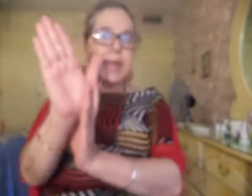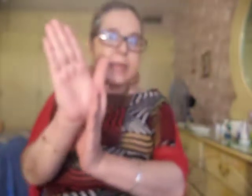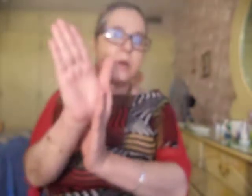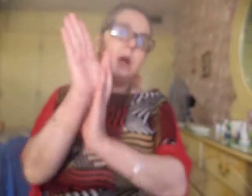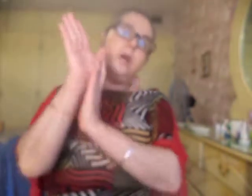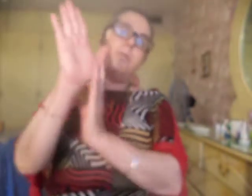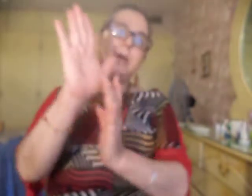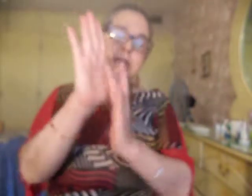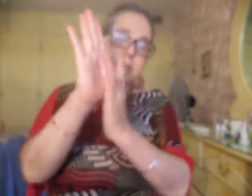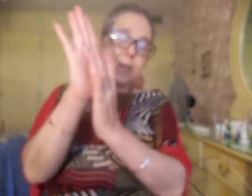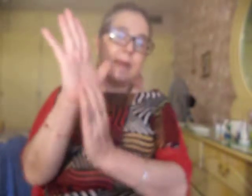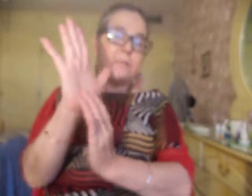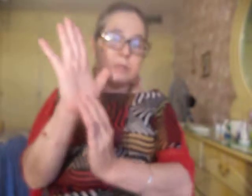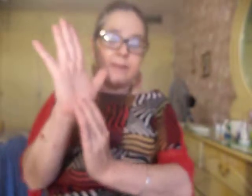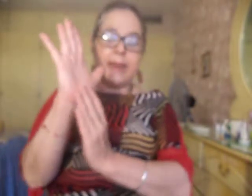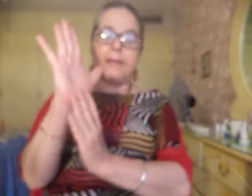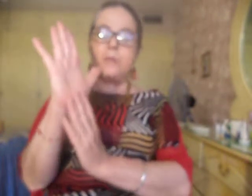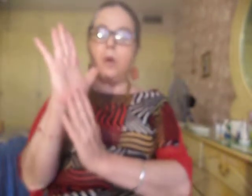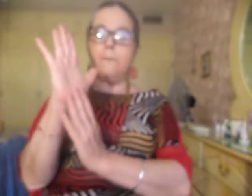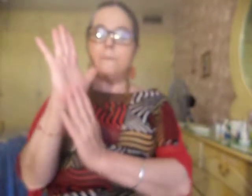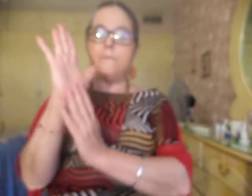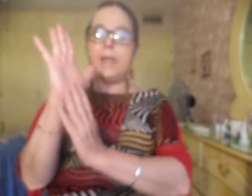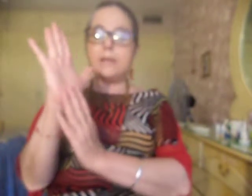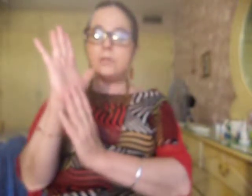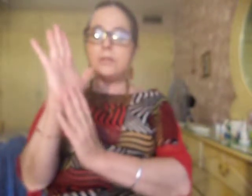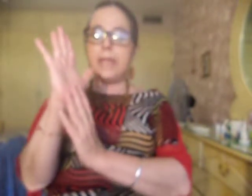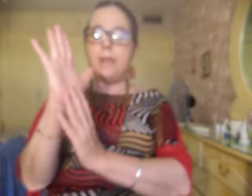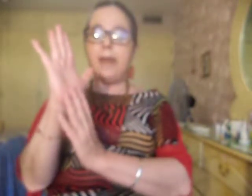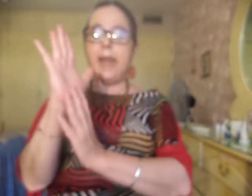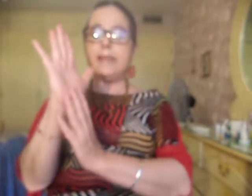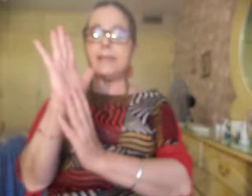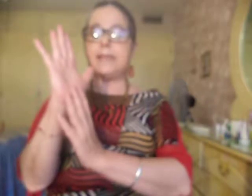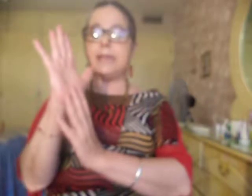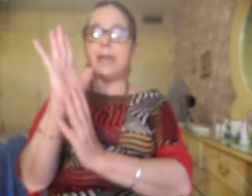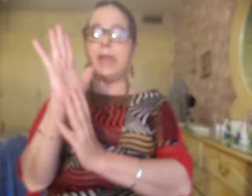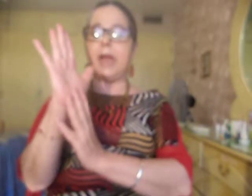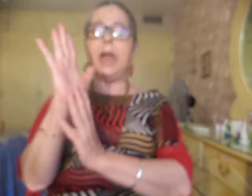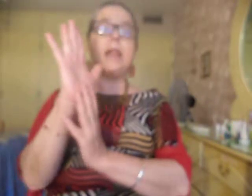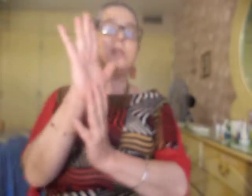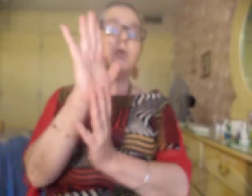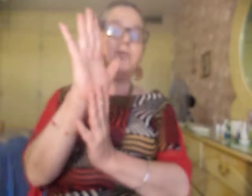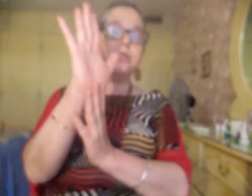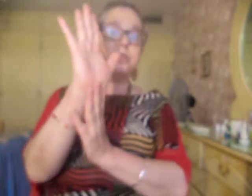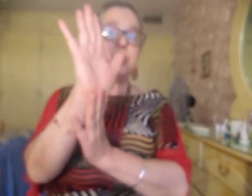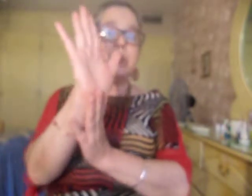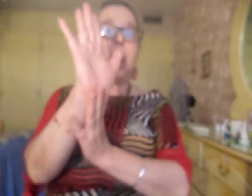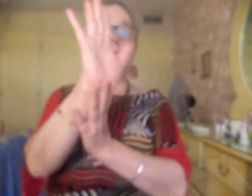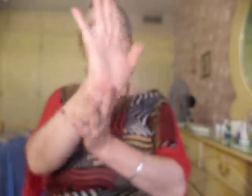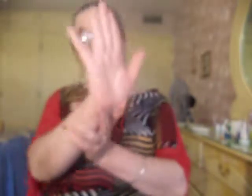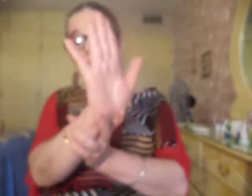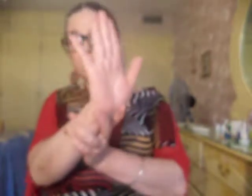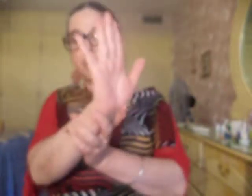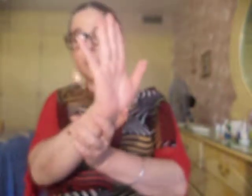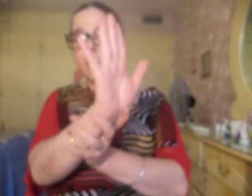pescado, pues estaremos hablando de sus equivalentes, que sería el tofu, soya o gluten.